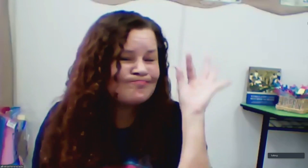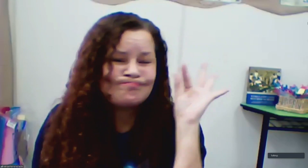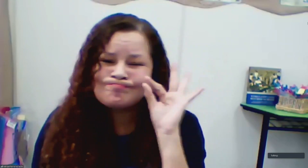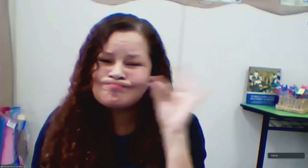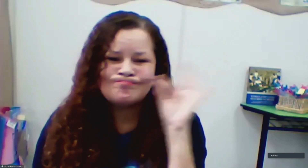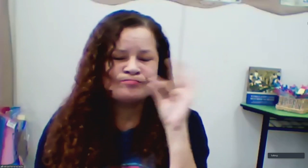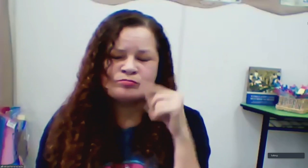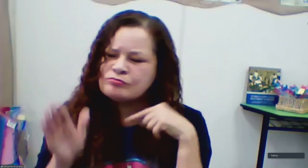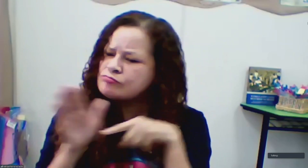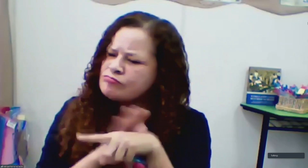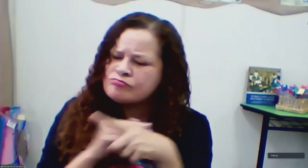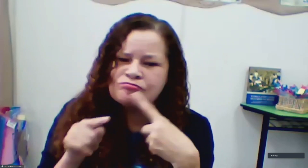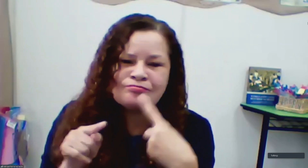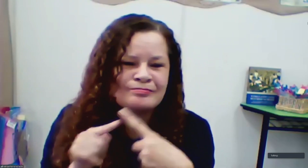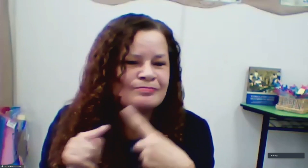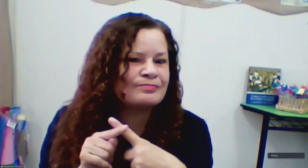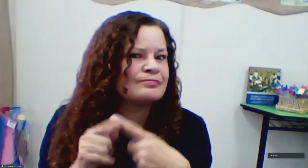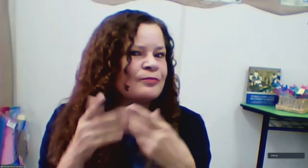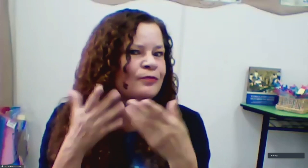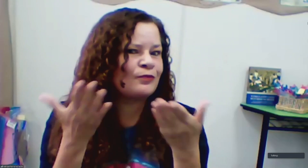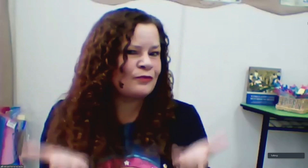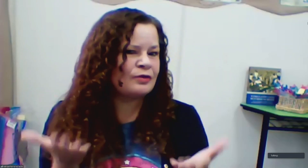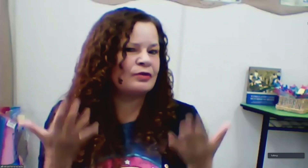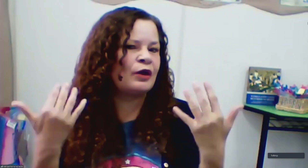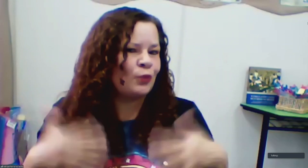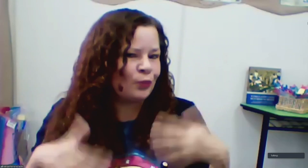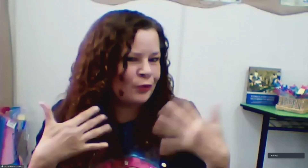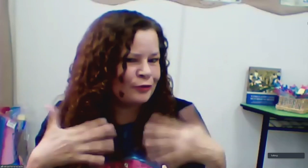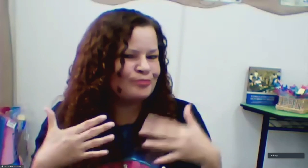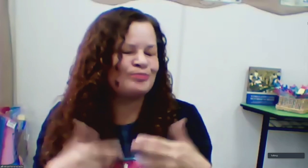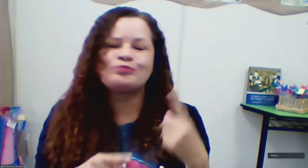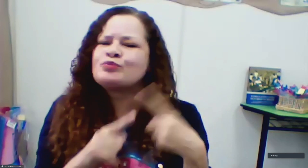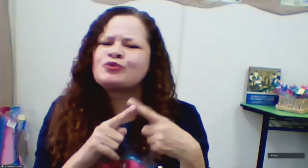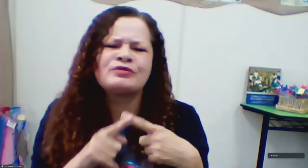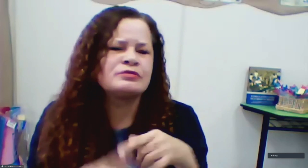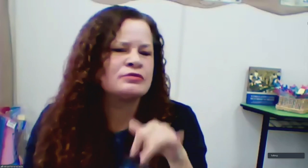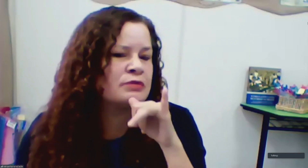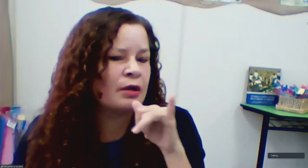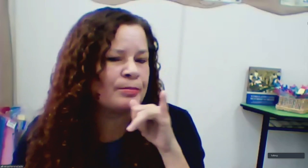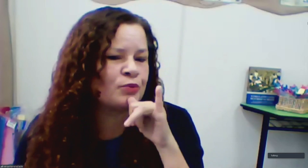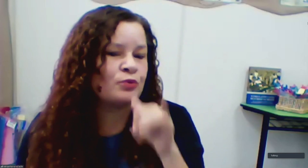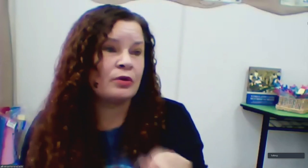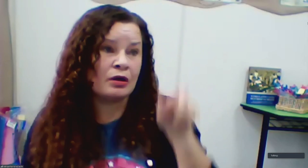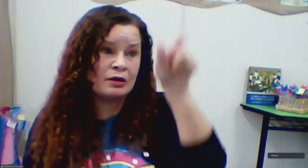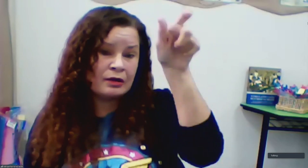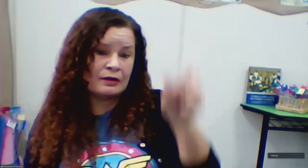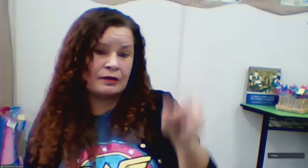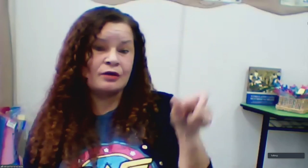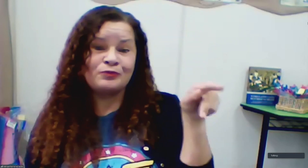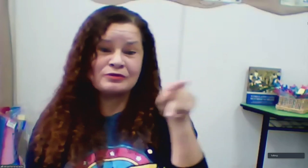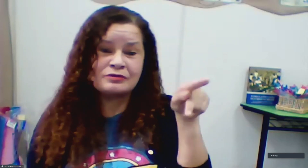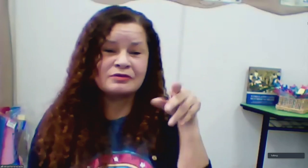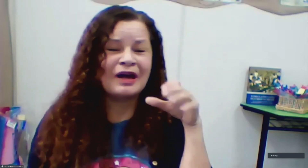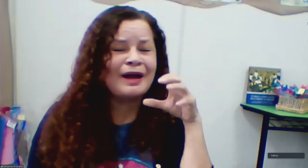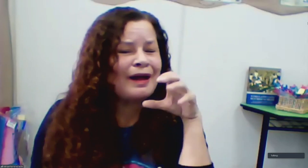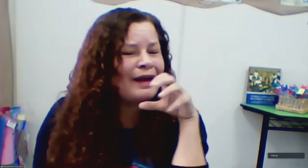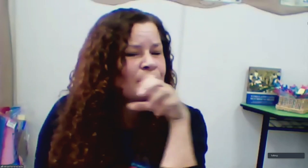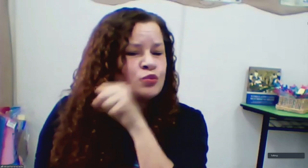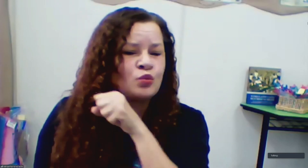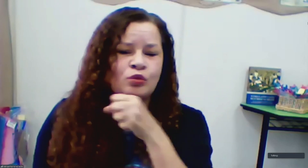na cabeça. E você pergunta o porquê. É difícil. Então, por exemplo, o professor fala muito